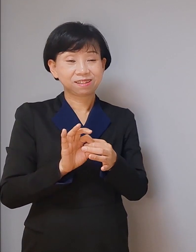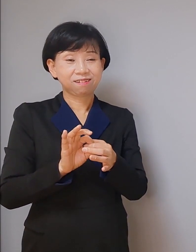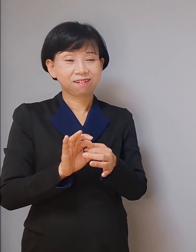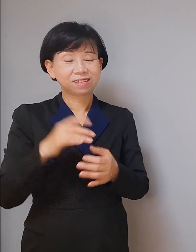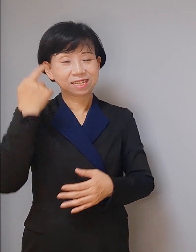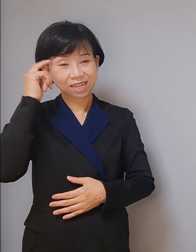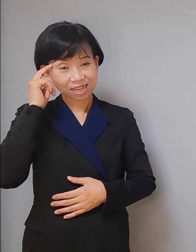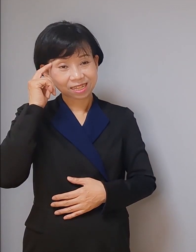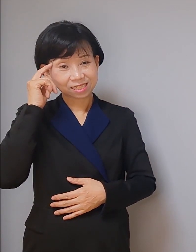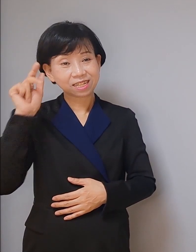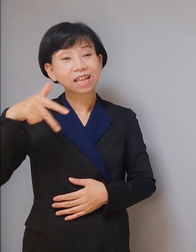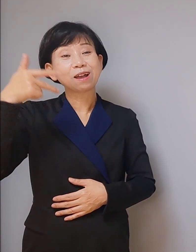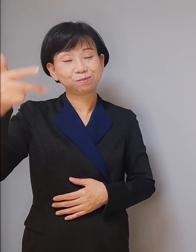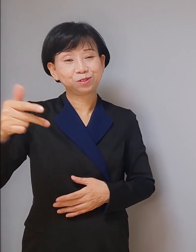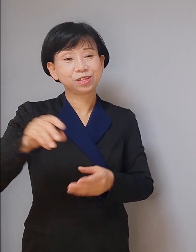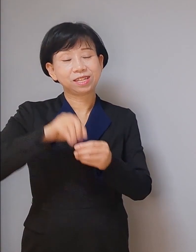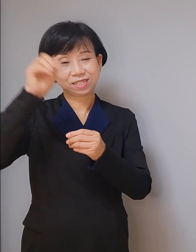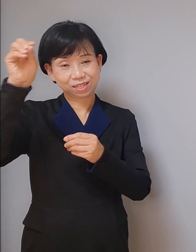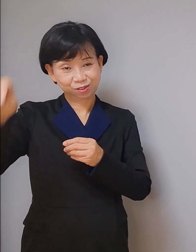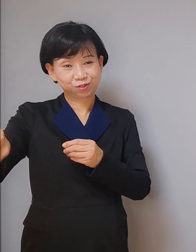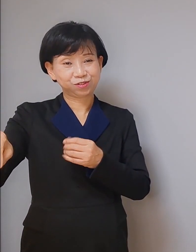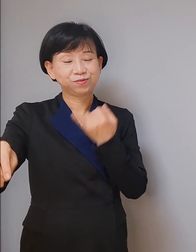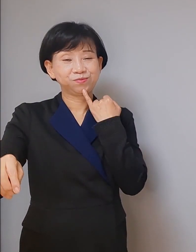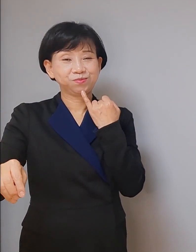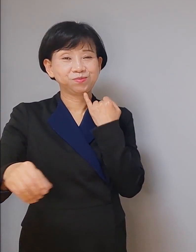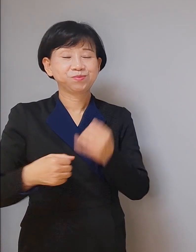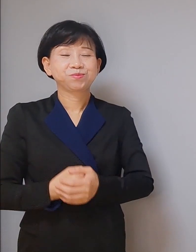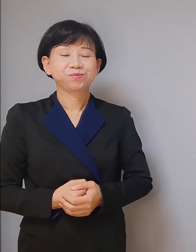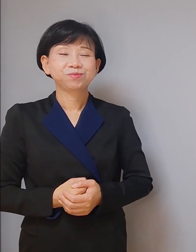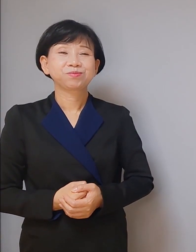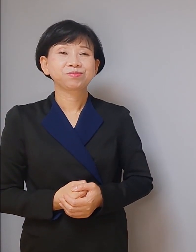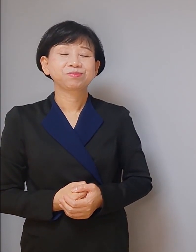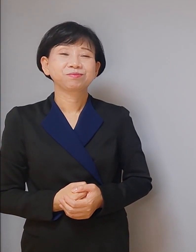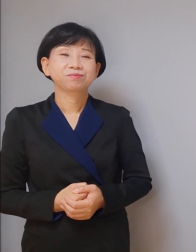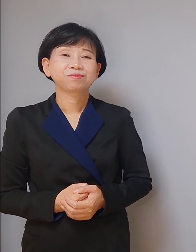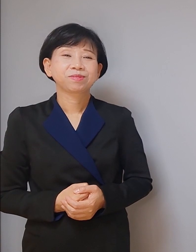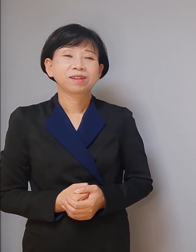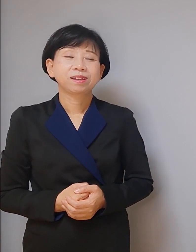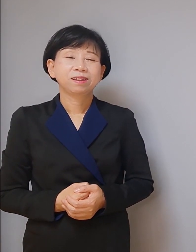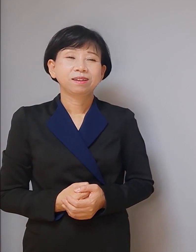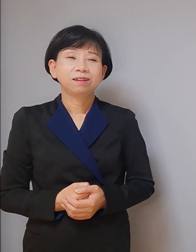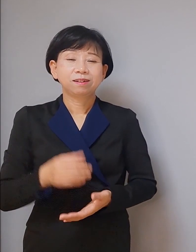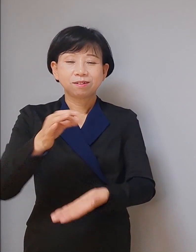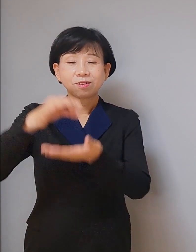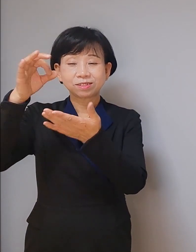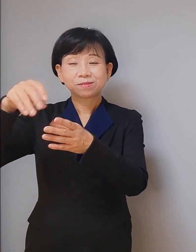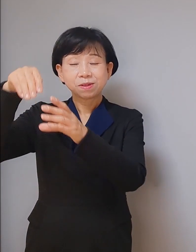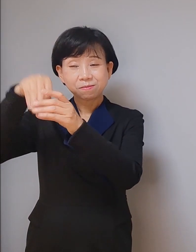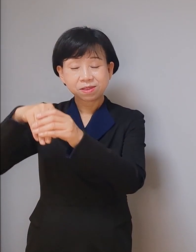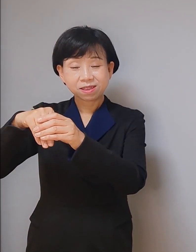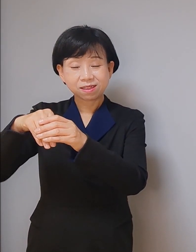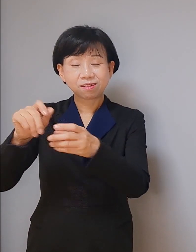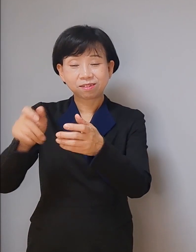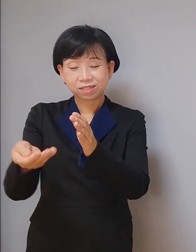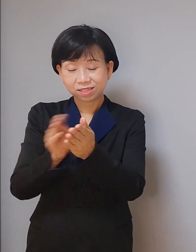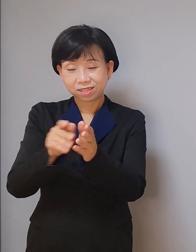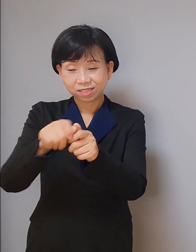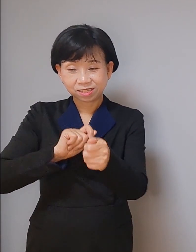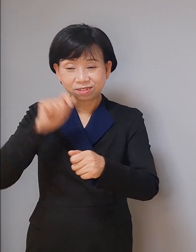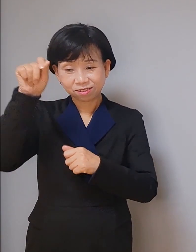제출하셔도 되고, 헌금하실 때 헌금함에 넣으셔도 되고, 나가실 때 또 안내팀이나